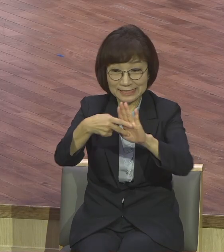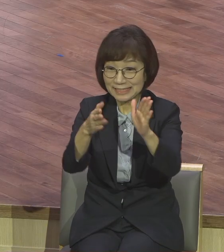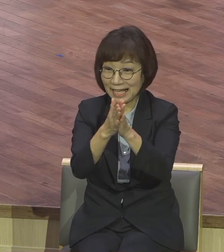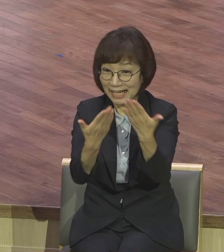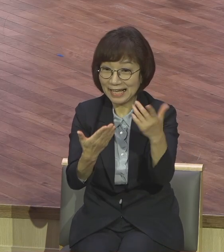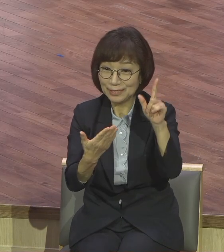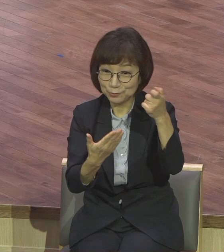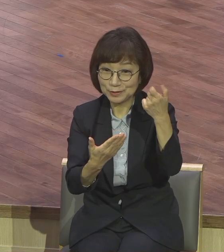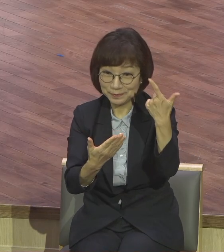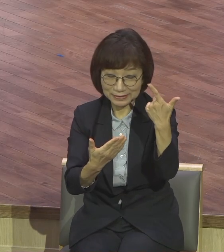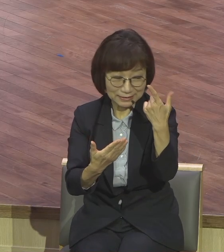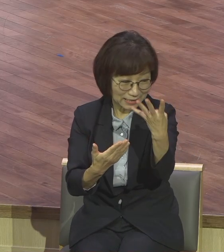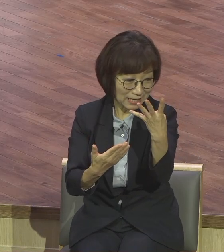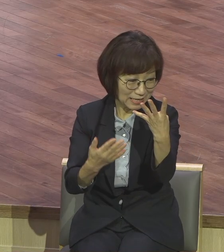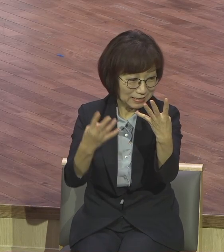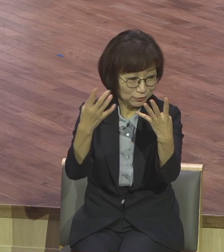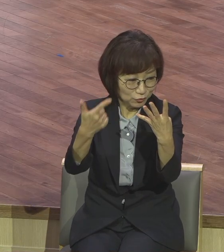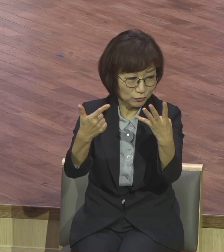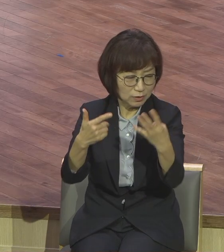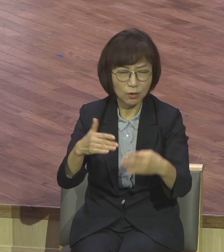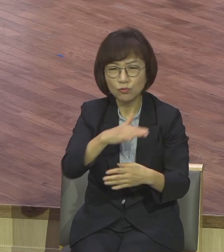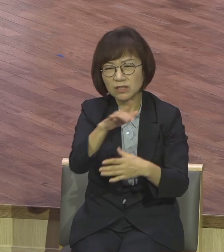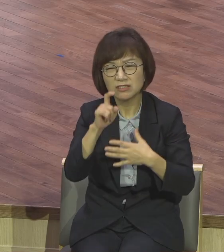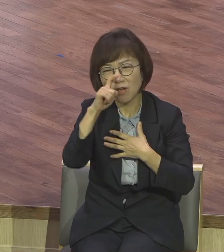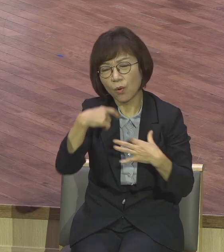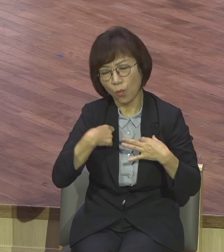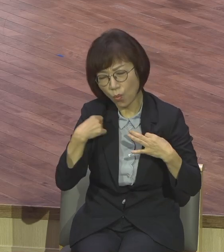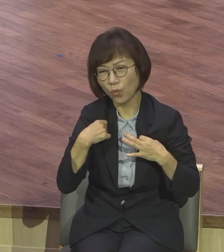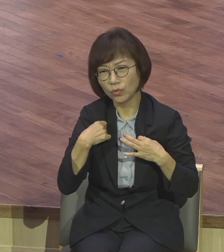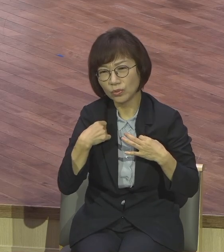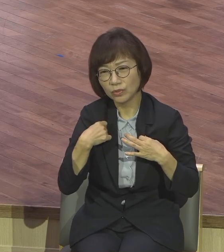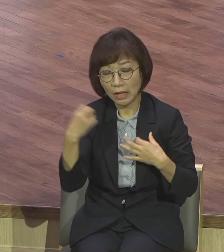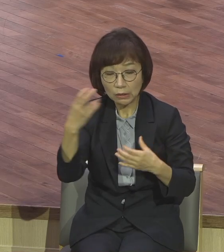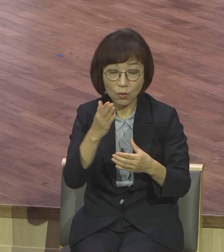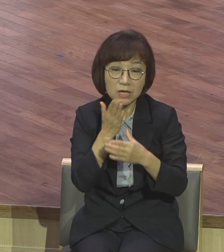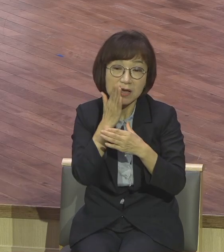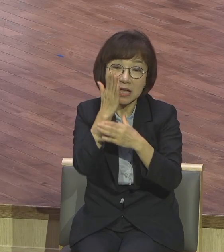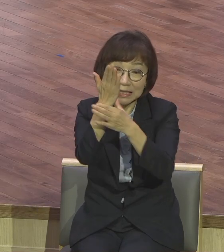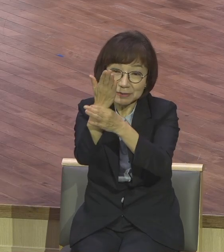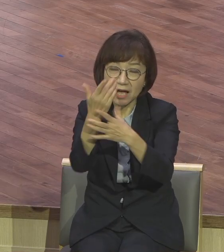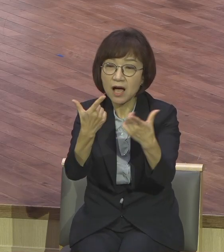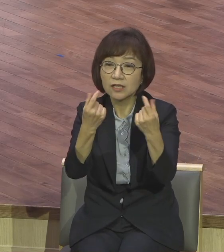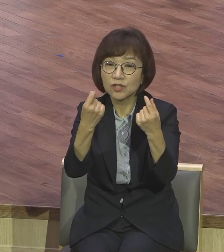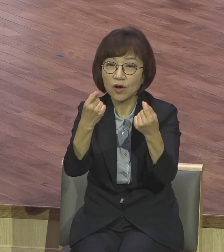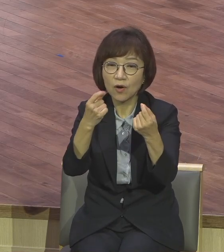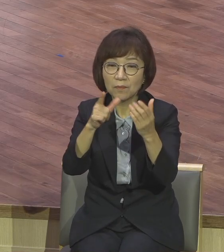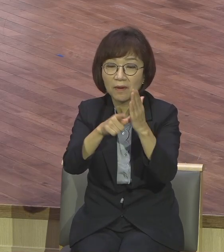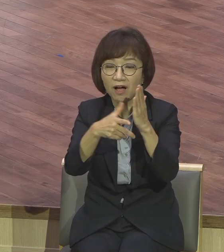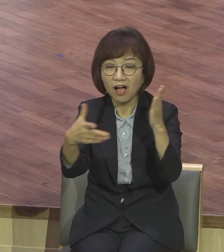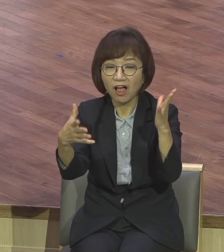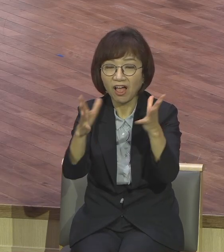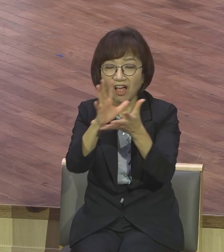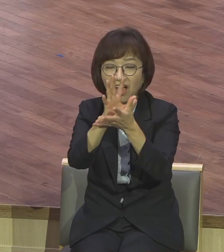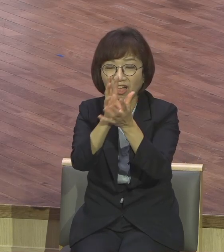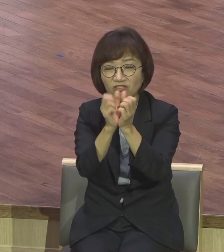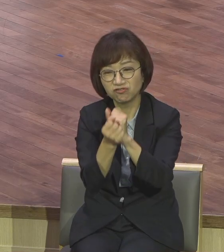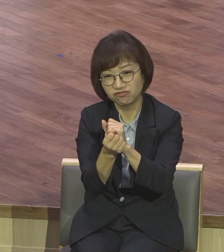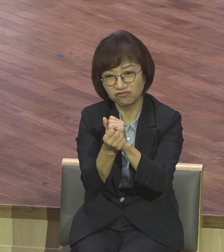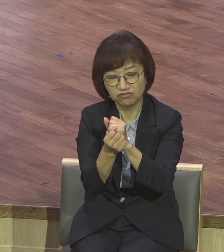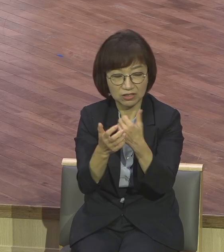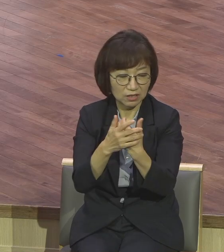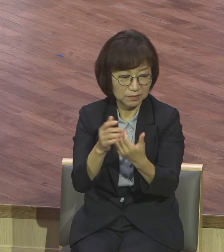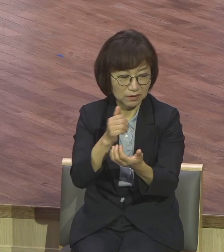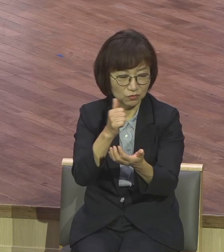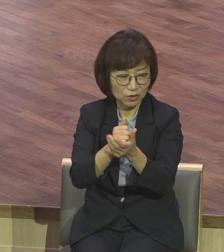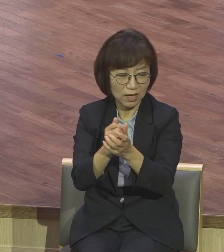같았어. 우리의 의인은 다 더러운 옷 같으며 우리는 다 잎사귀같이 시들므로 우리의 죄악이 바람같이 우리를